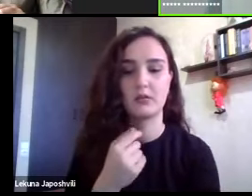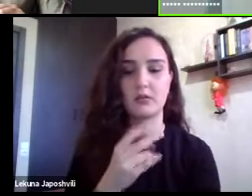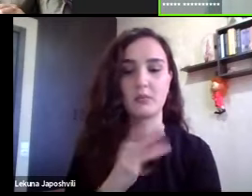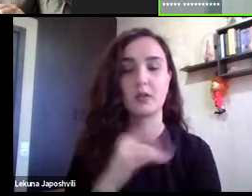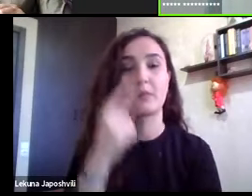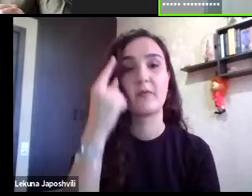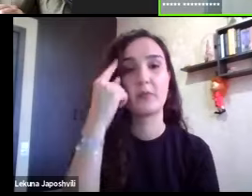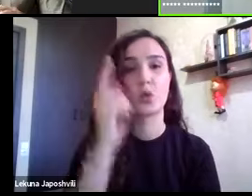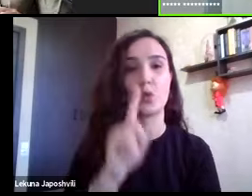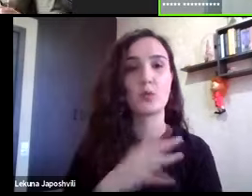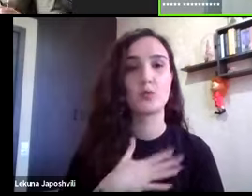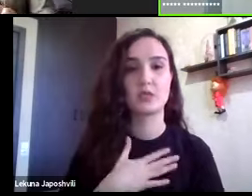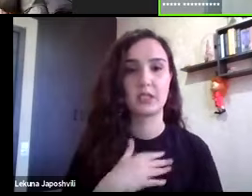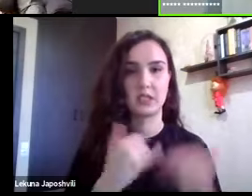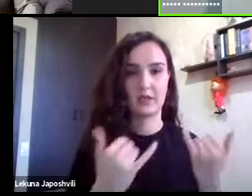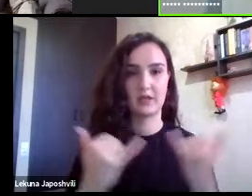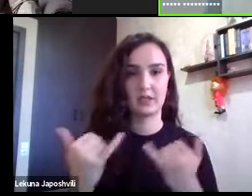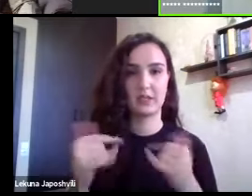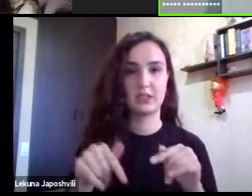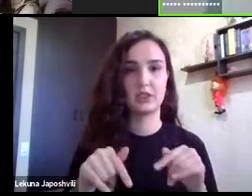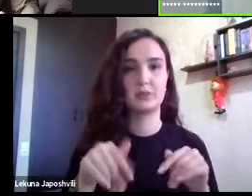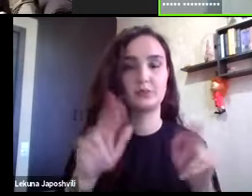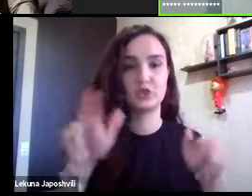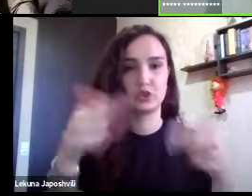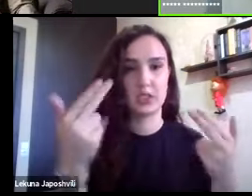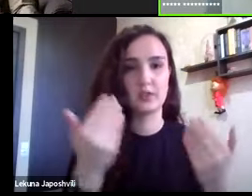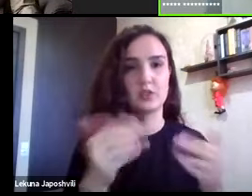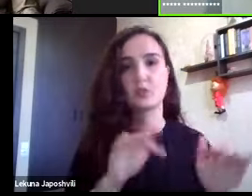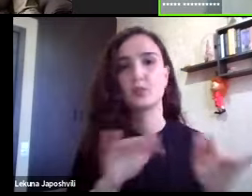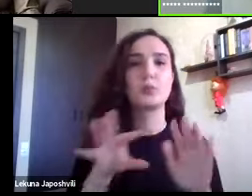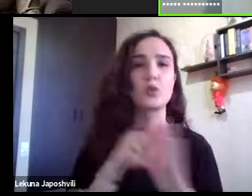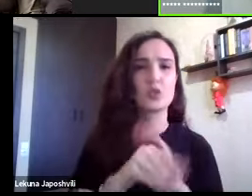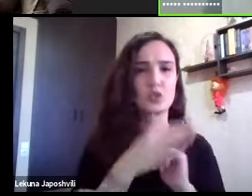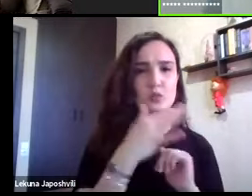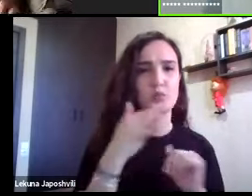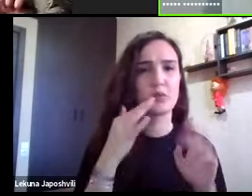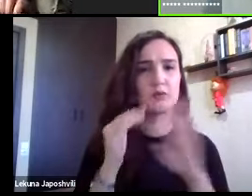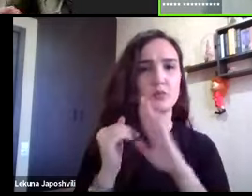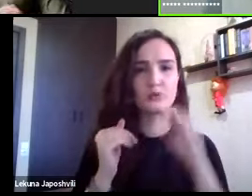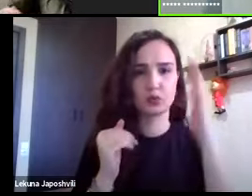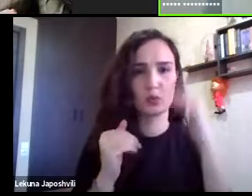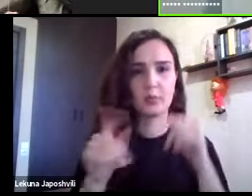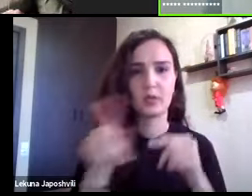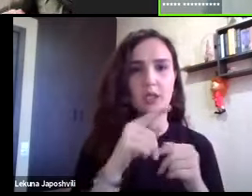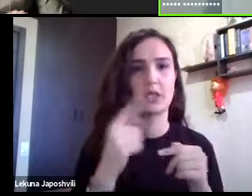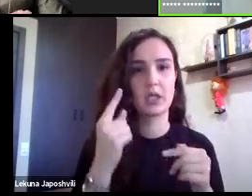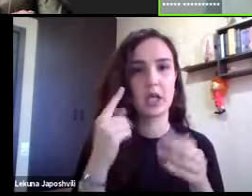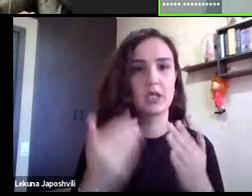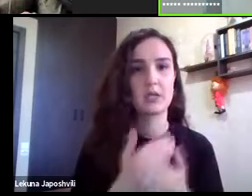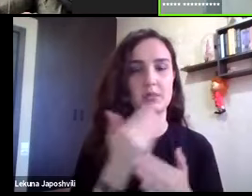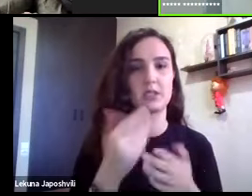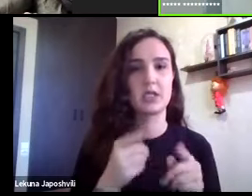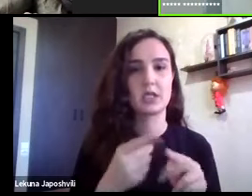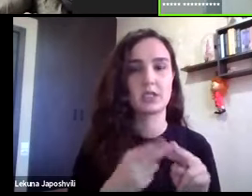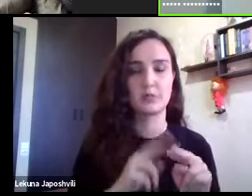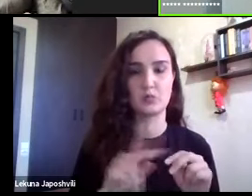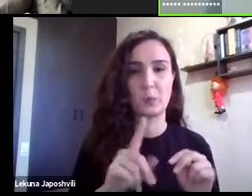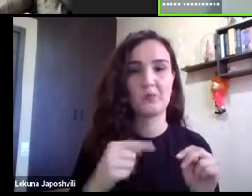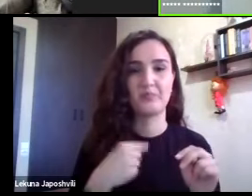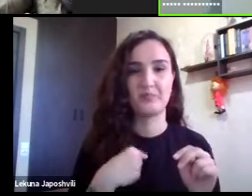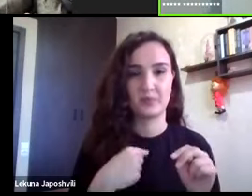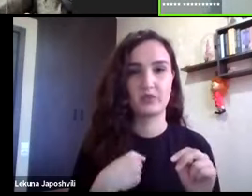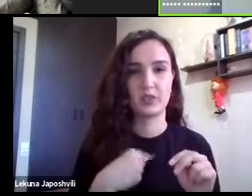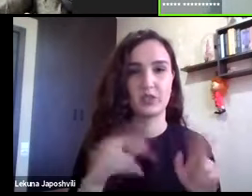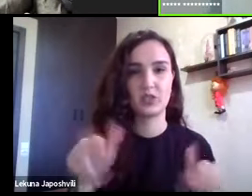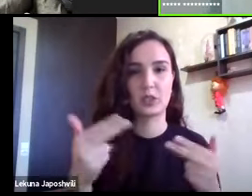ფიქრობ, რომ ჩვენი დღევანდელი ჩართვის პროცესში ბევრი მშობელი გაიგებს სიახლეს. რადგან ჩვენი ჩართვა